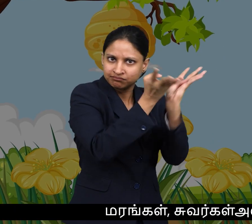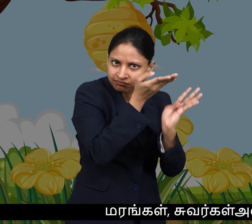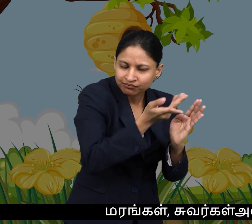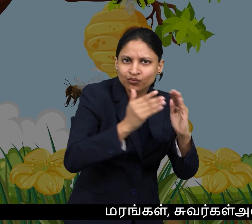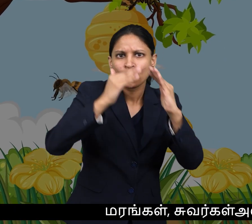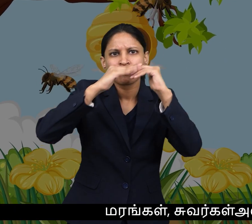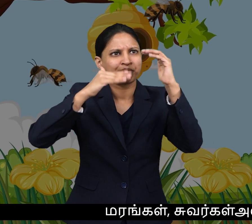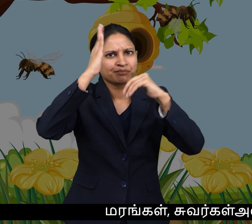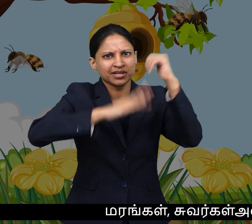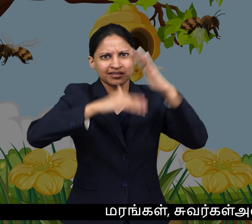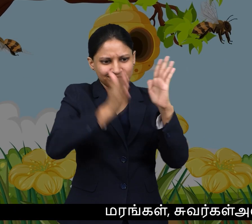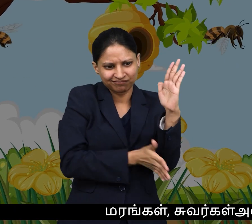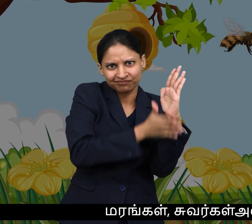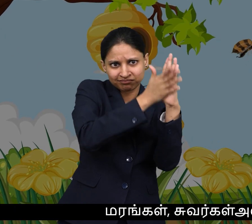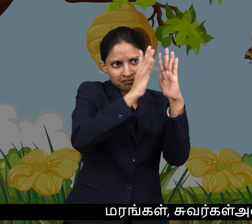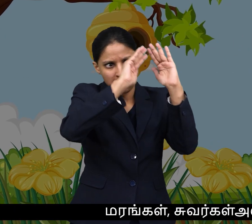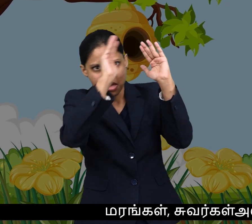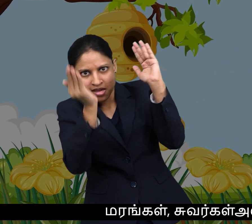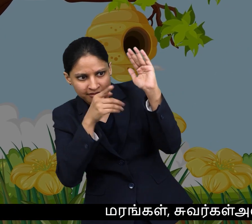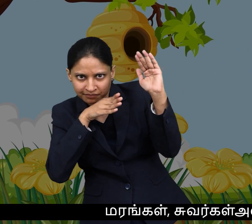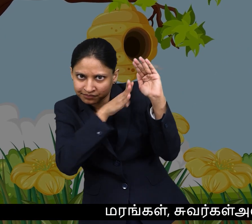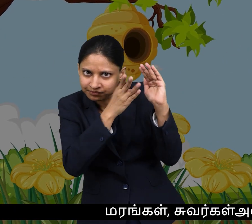சுவர்கள் அல்லது கூரைகளில் கூடுகள்.